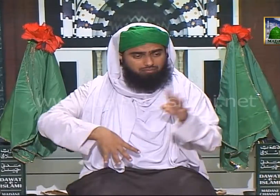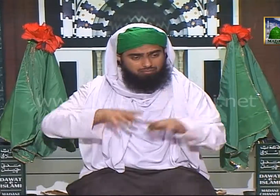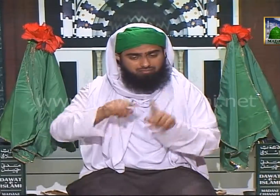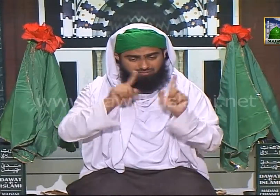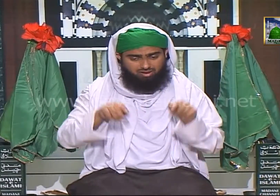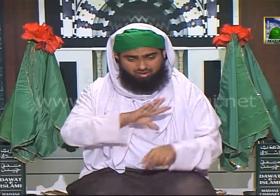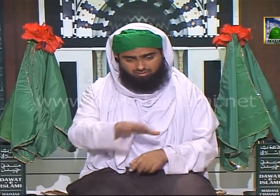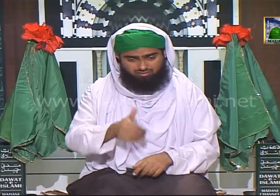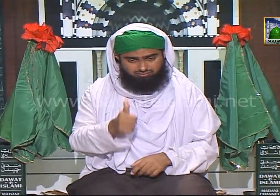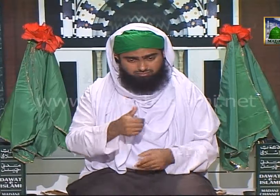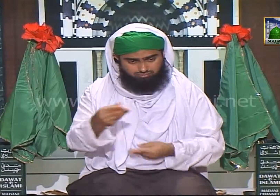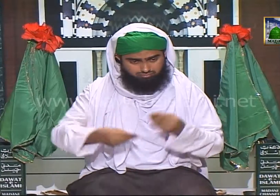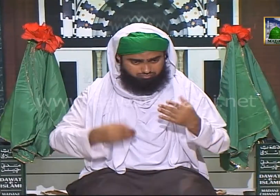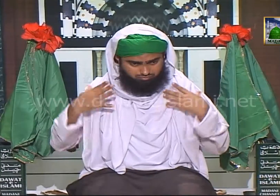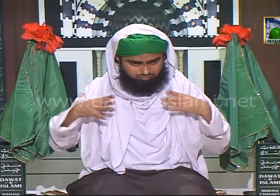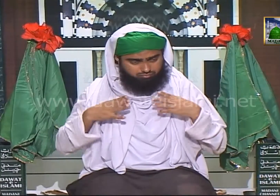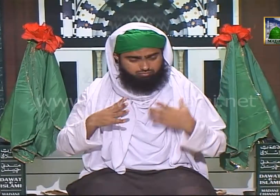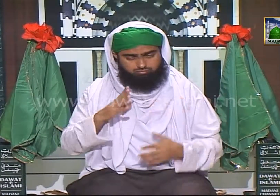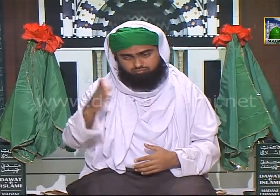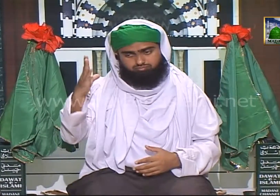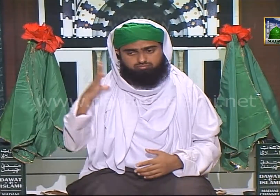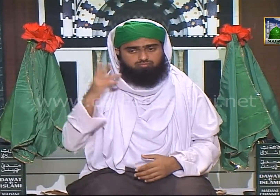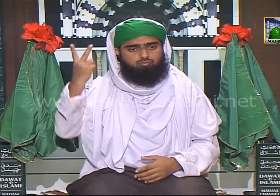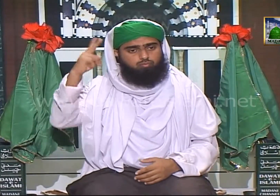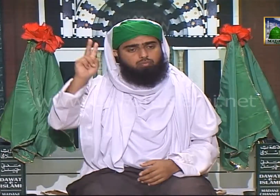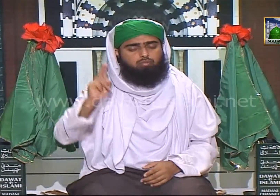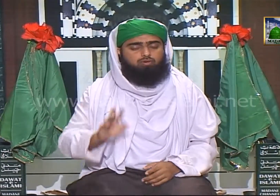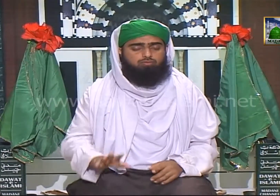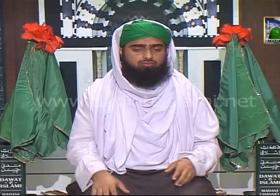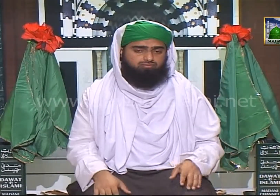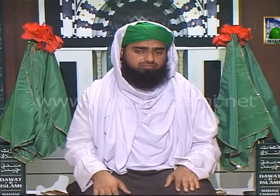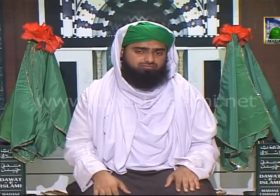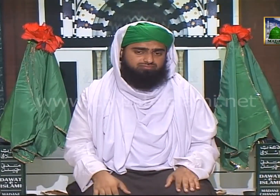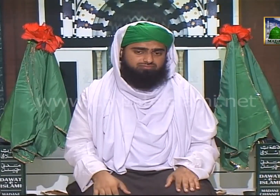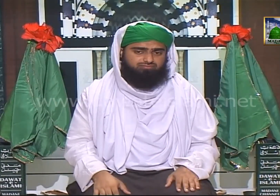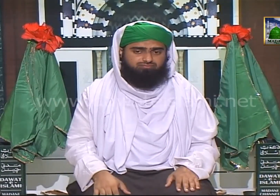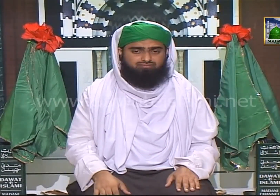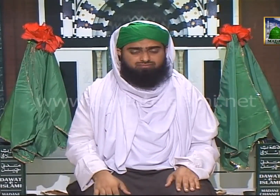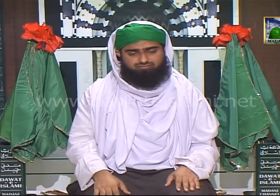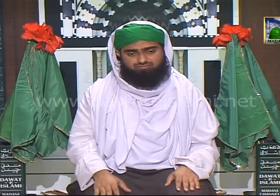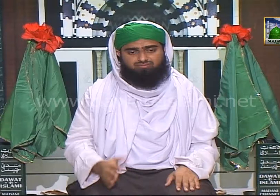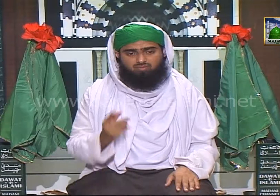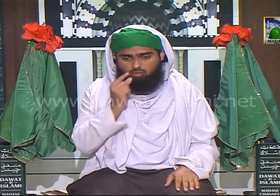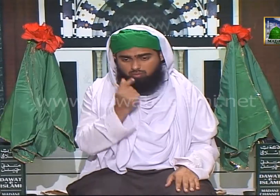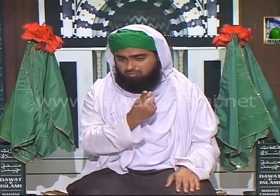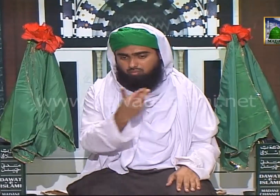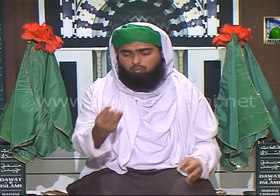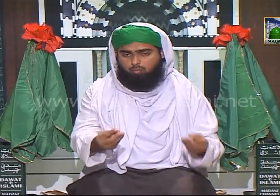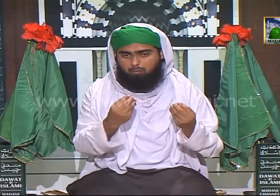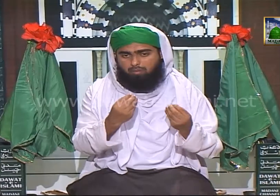تو بہرحال یہ کہ ہے تو یہ بھی جائز کہ لوگ کسی کی مدد کر دیا کریں, اور وہ مطلب ٹھیک ہے کمائے بھی عبادت